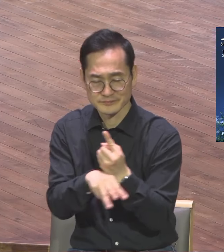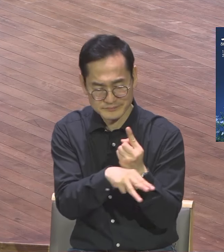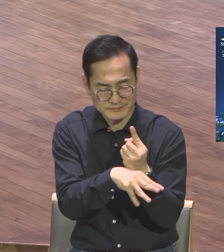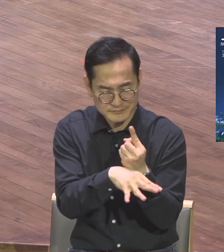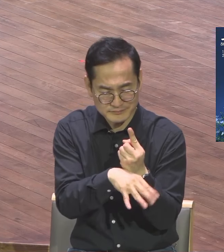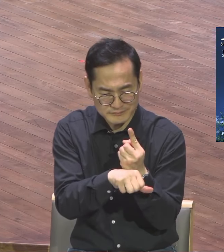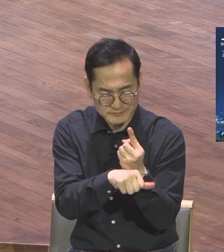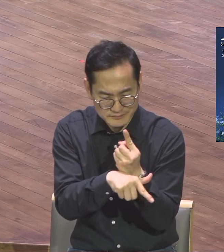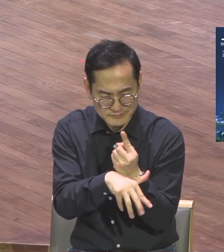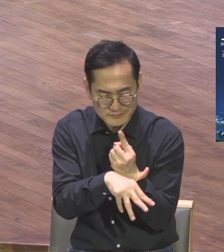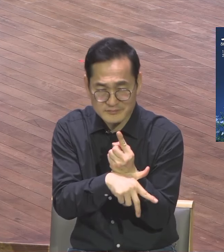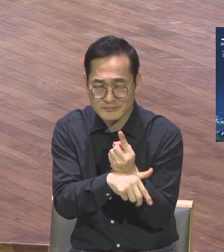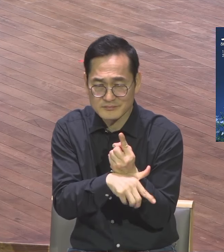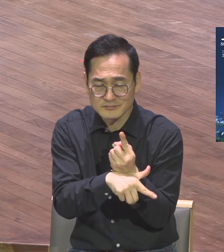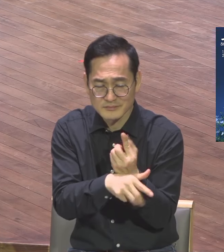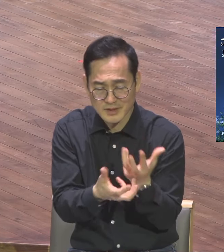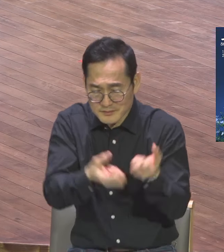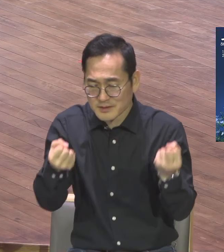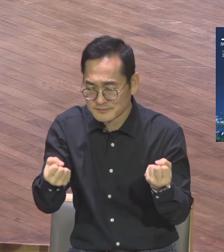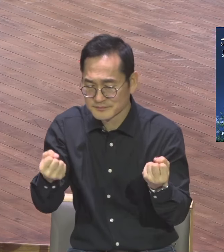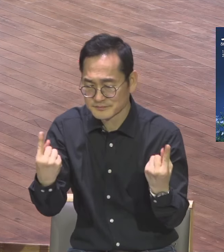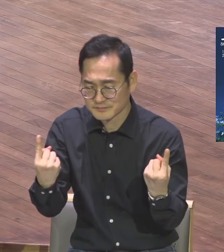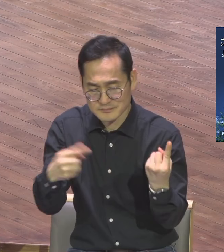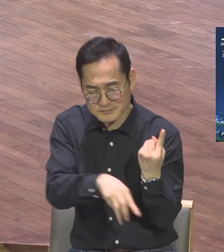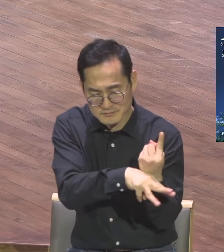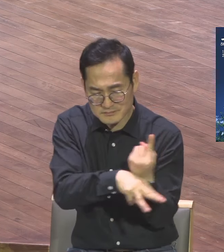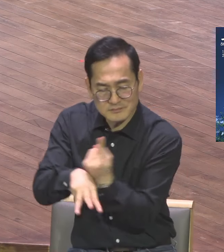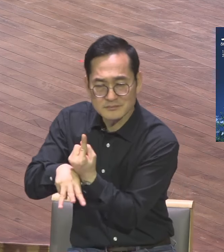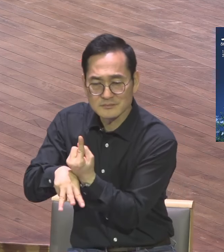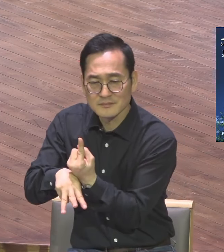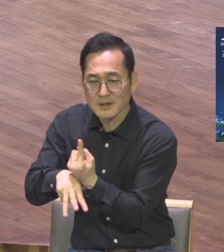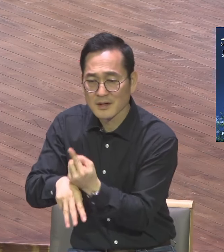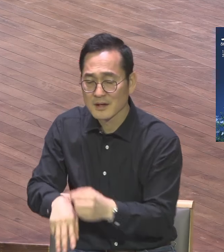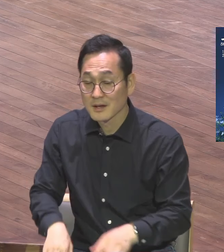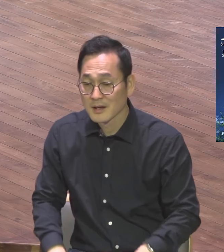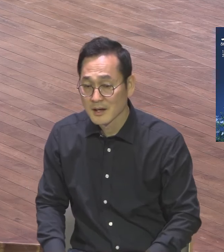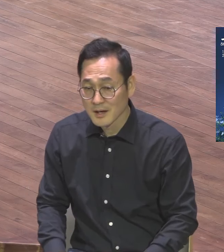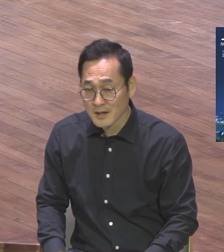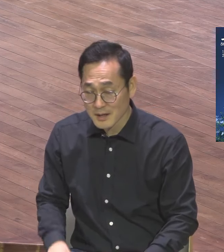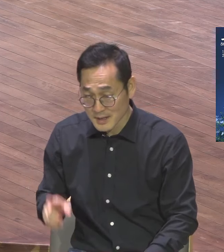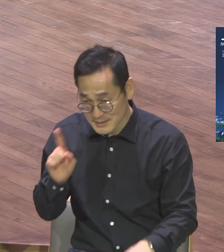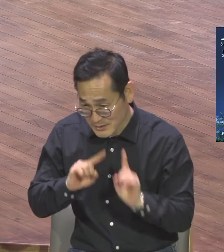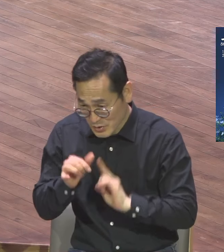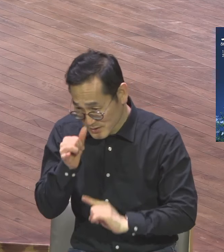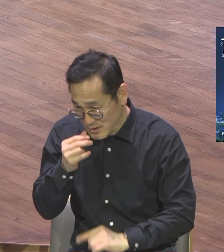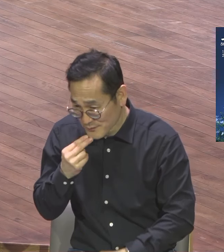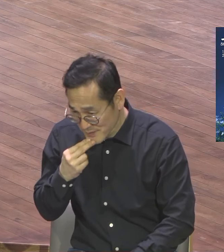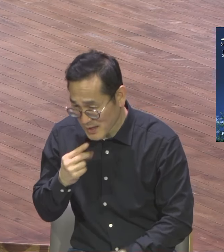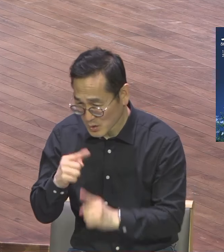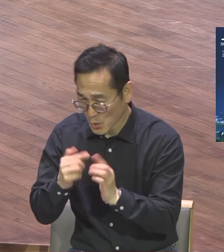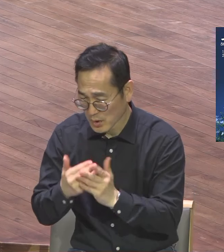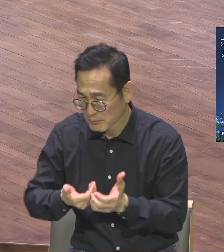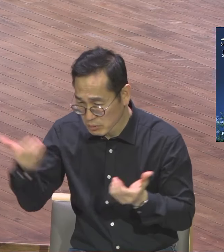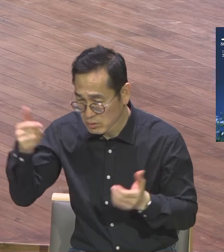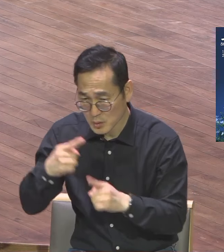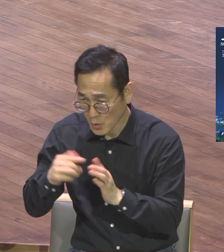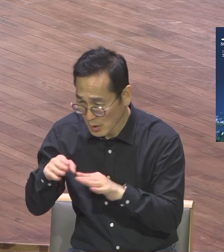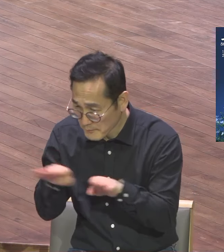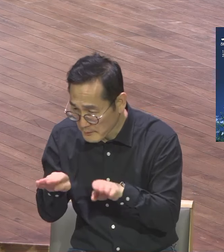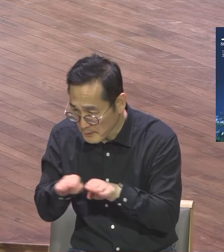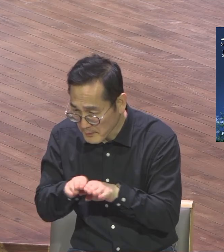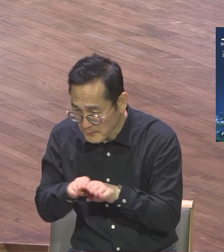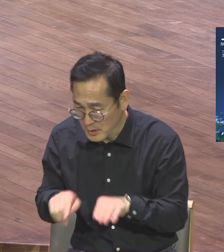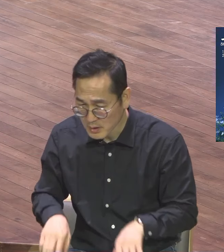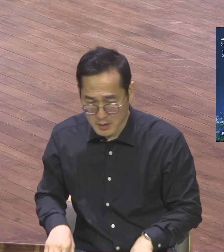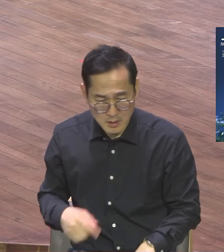정말 한 영혼 상처받거나 실족해서 교회가 떠난다. 그건 본인이